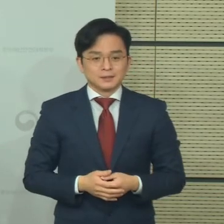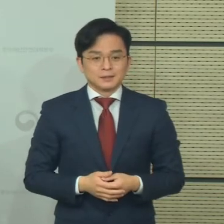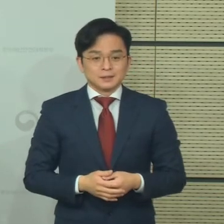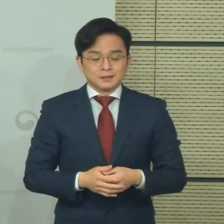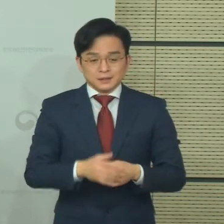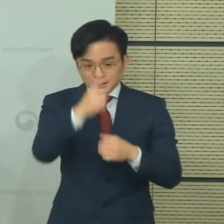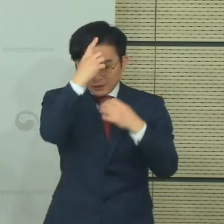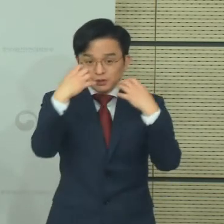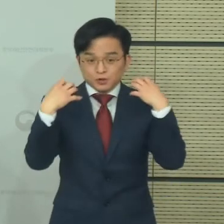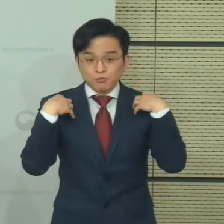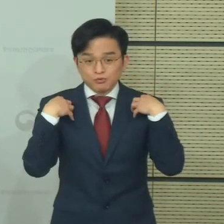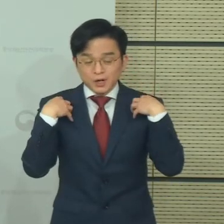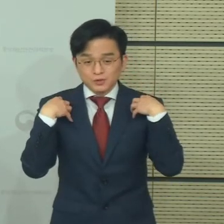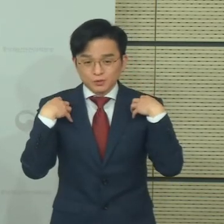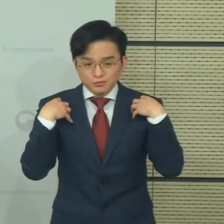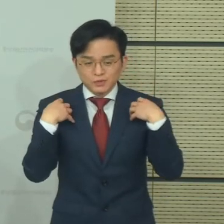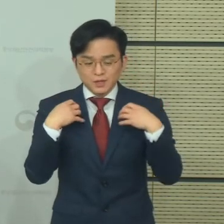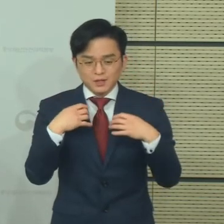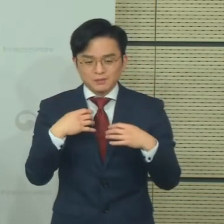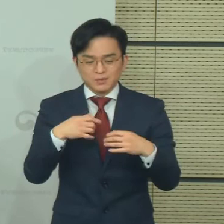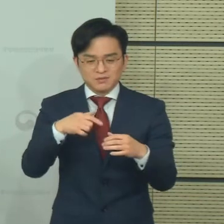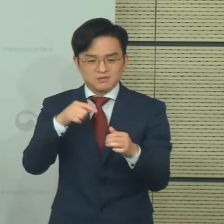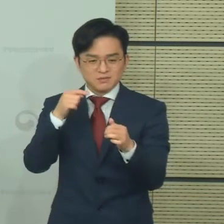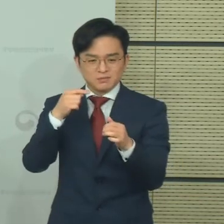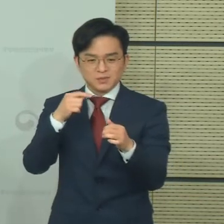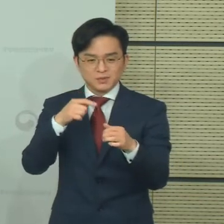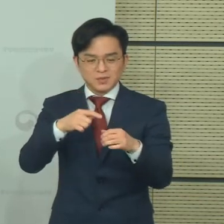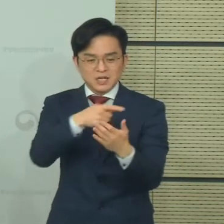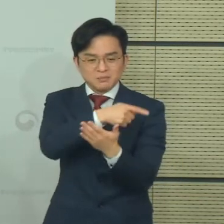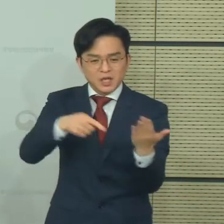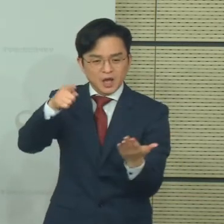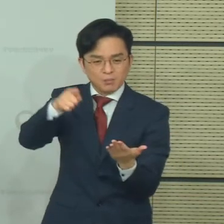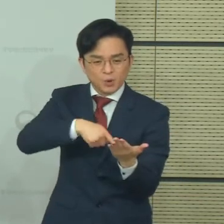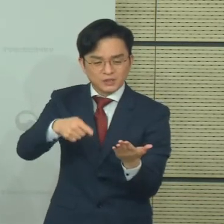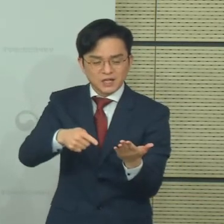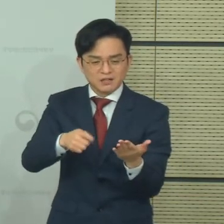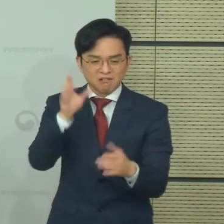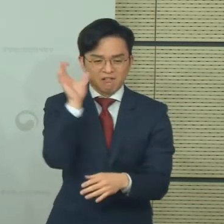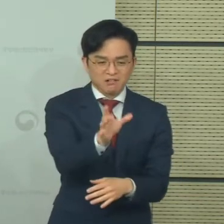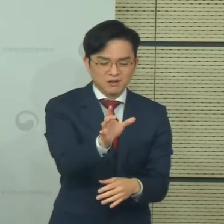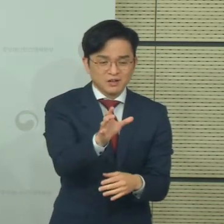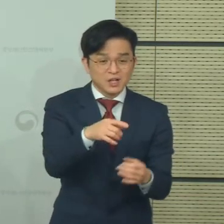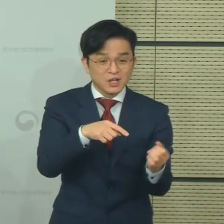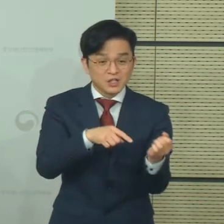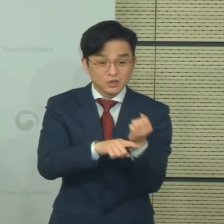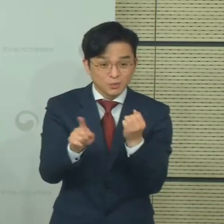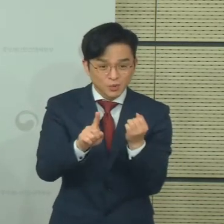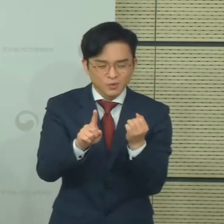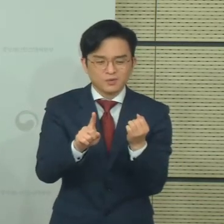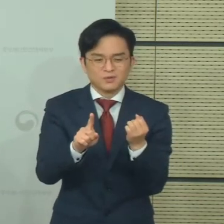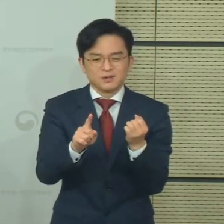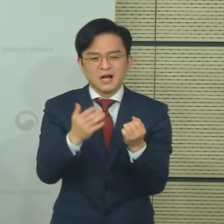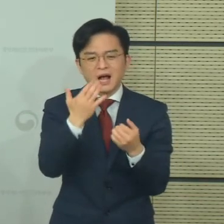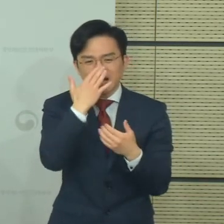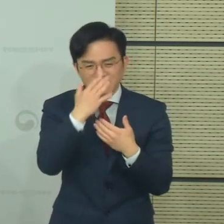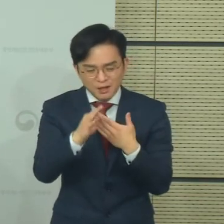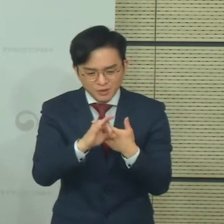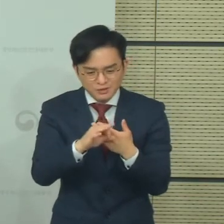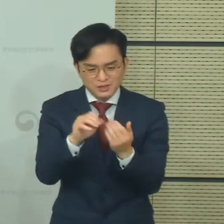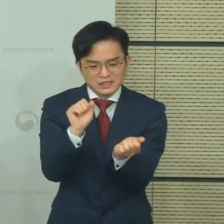당부의 어떤 일환이다라는 부분들을 좀 이해를 해주시는 것이 훨씬 더 좀 좋지 않을까 생각이 들고 특히